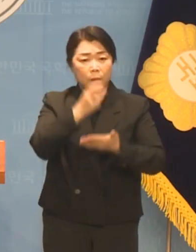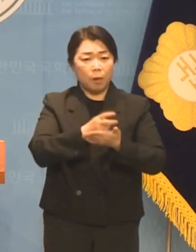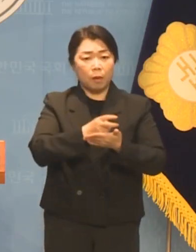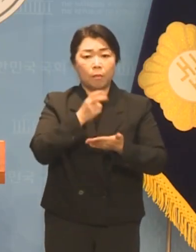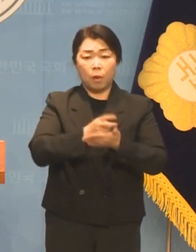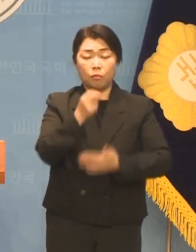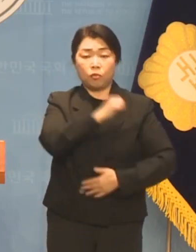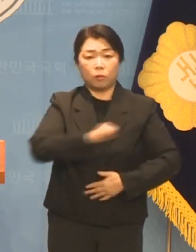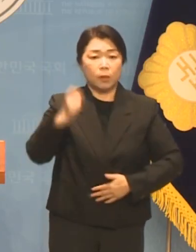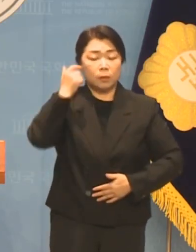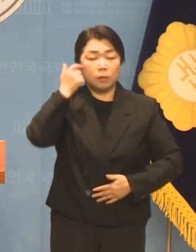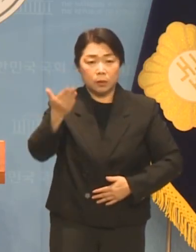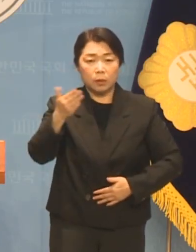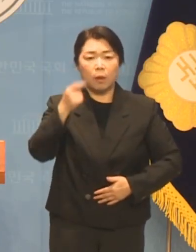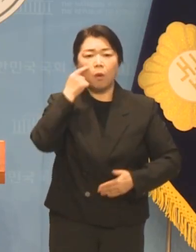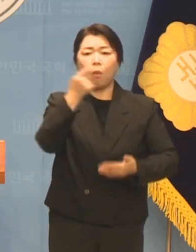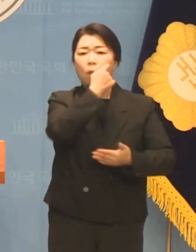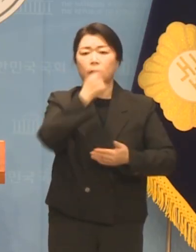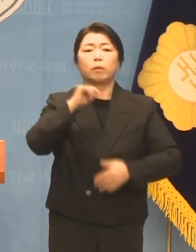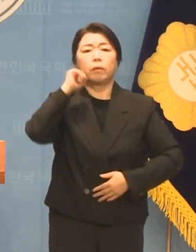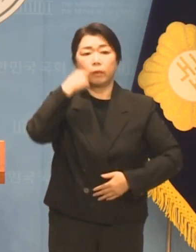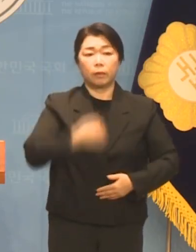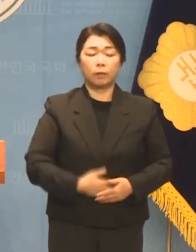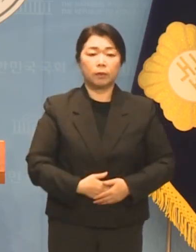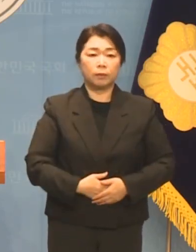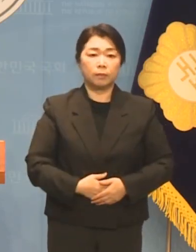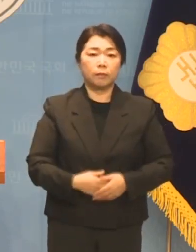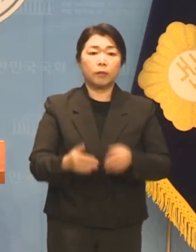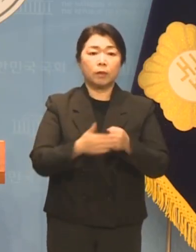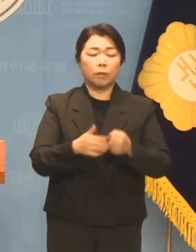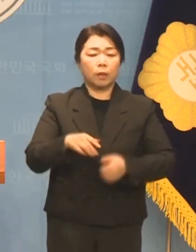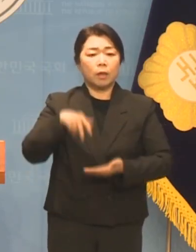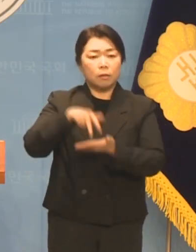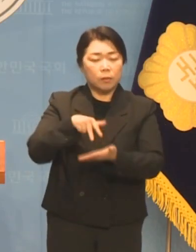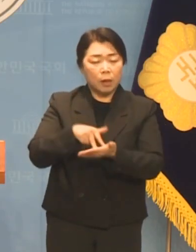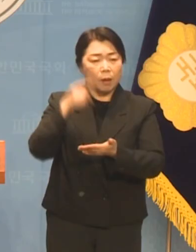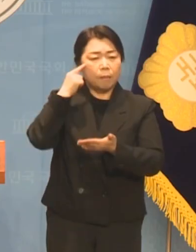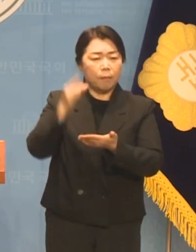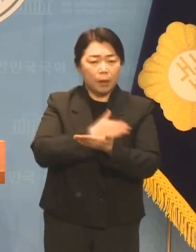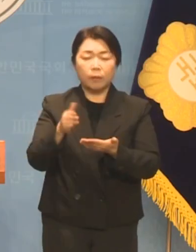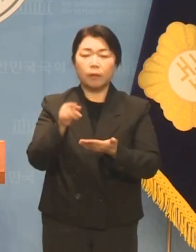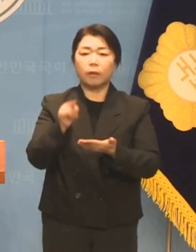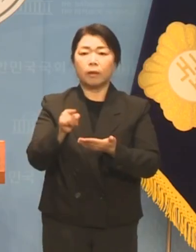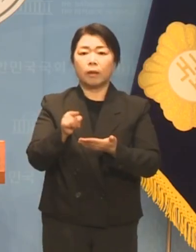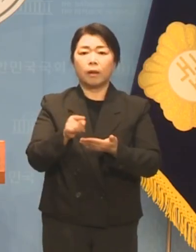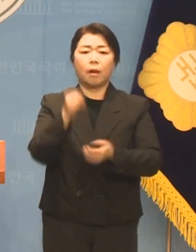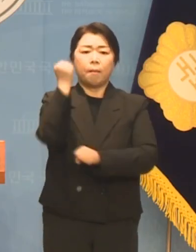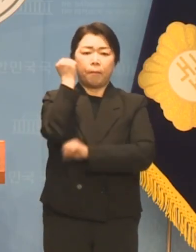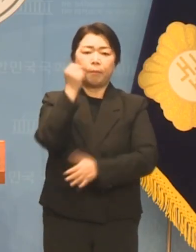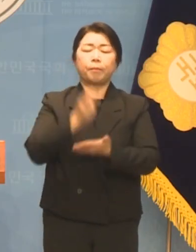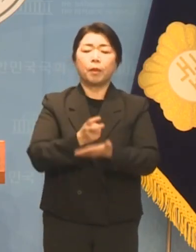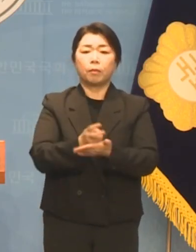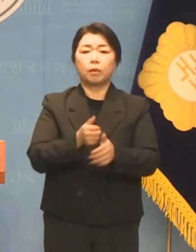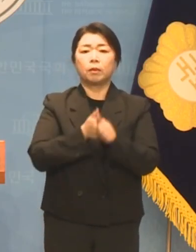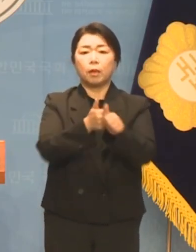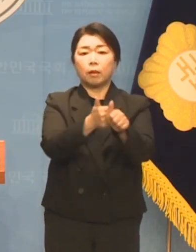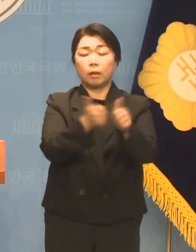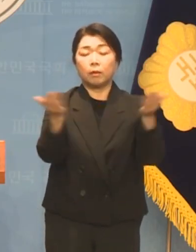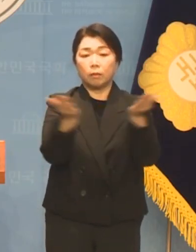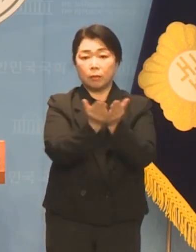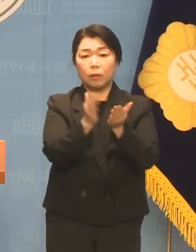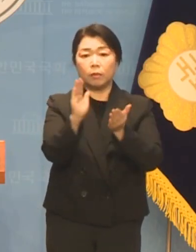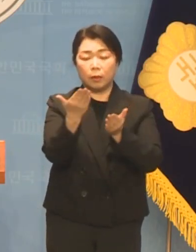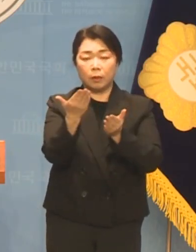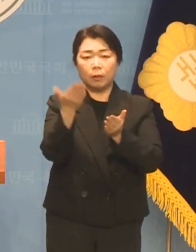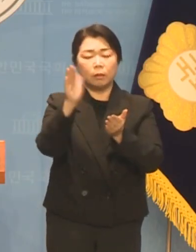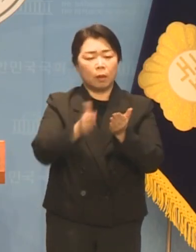어려운 경우에는 원칙적으로 의견이나 판단을 표명한 것으로 파악해야 한다는 법리 위반,